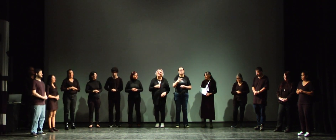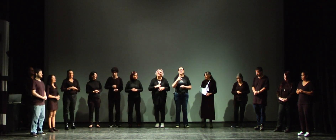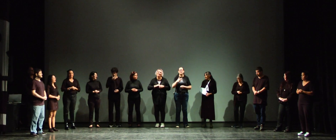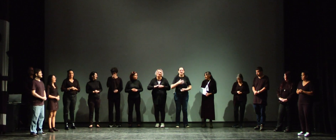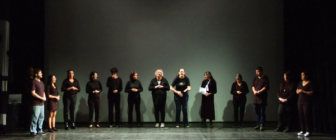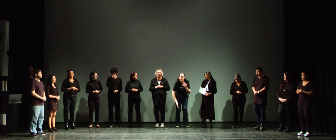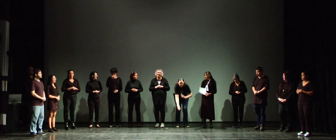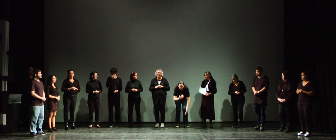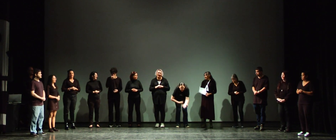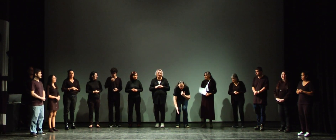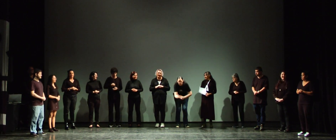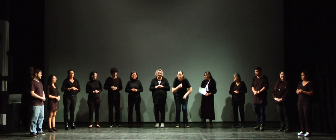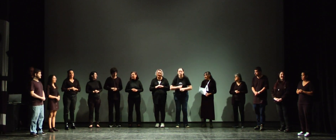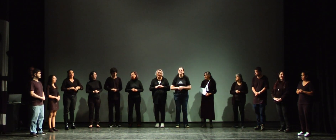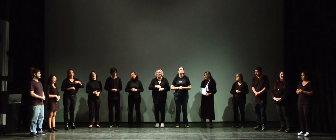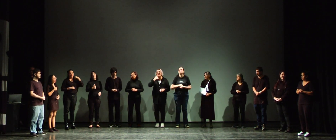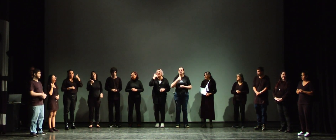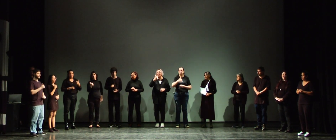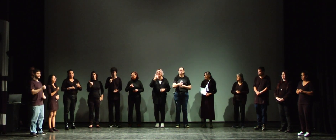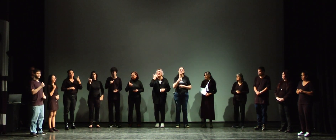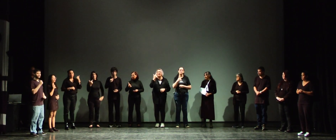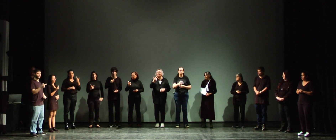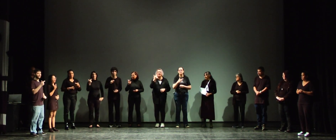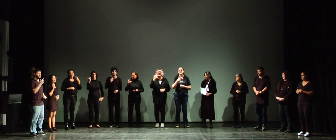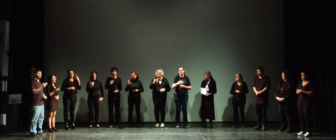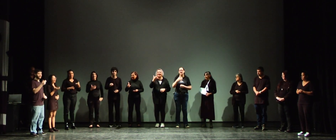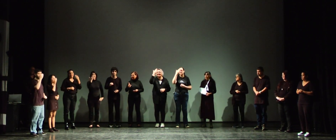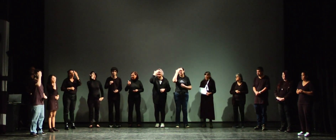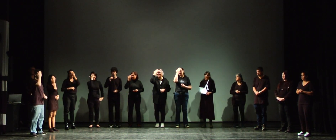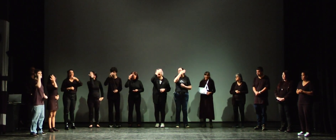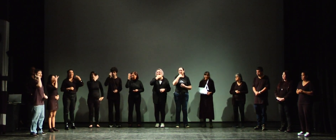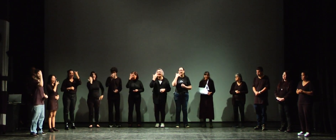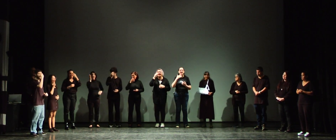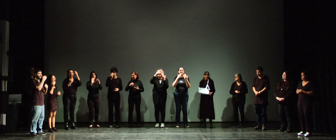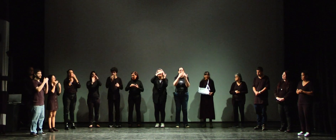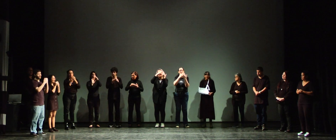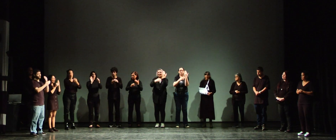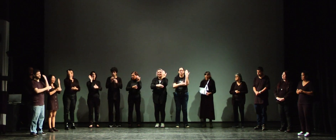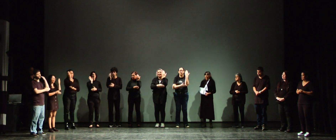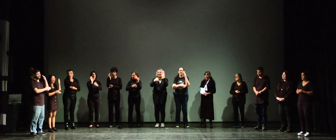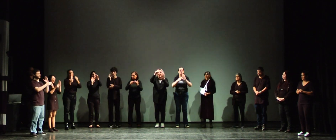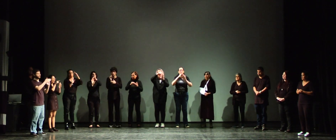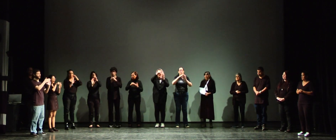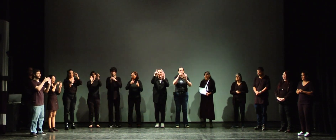dois, três, pega o ovo. Um, dois, três, testa, cara, mão, cotovelo,